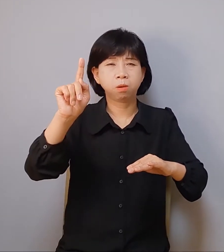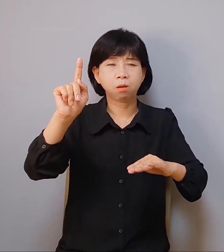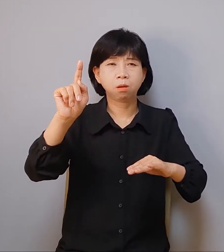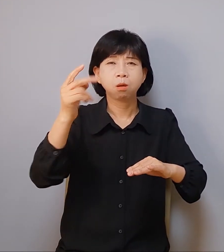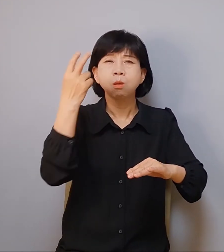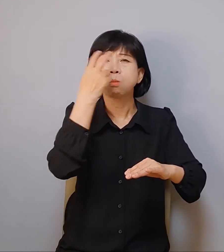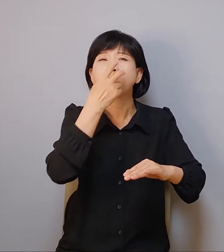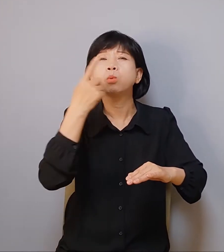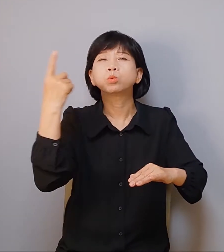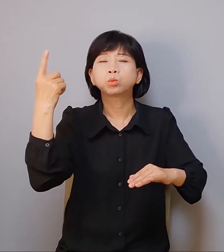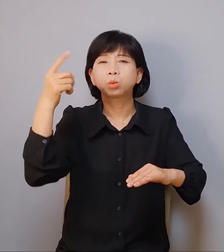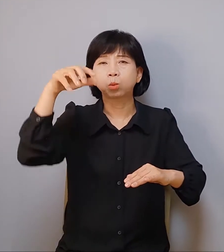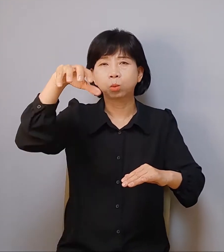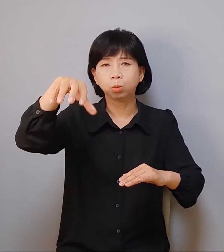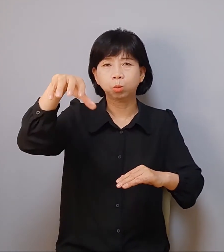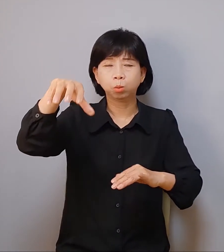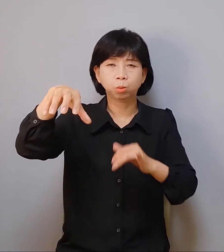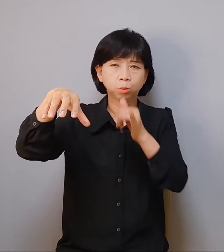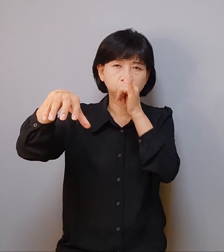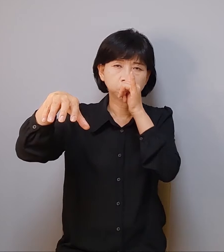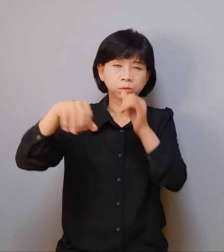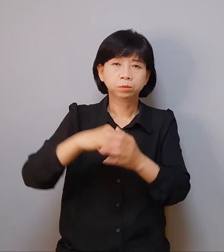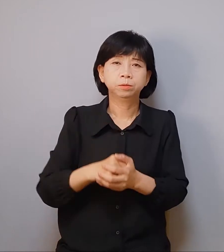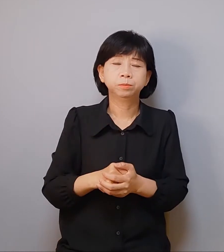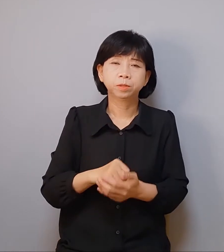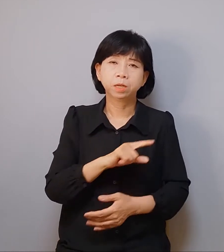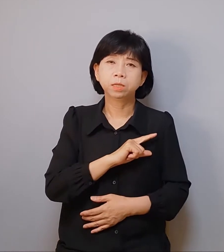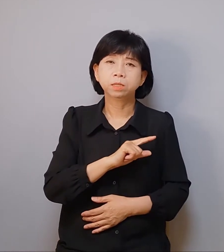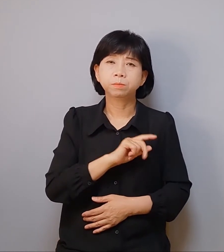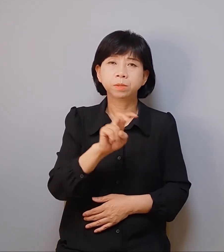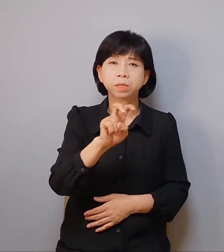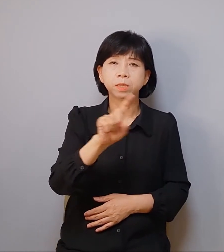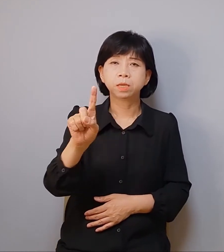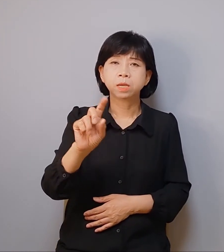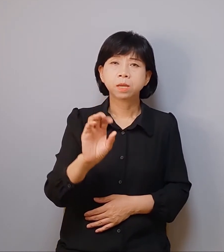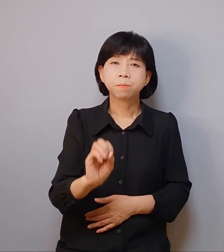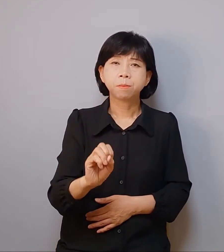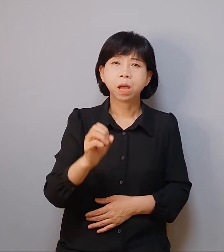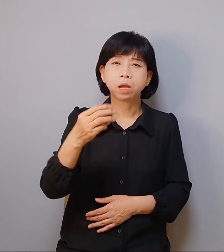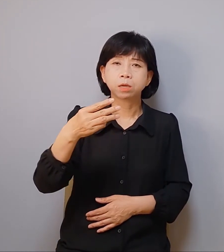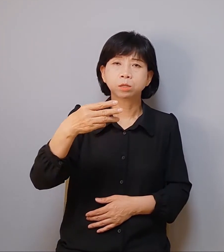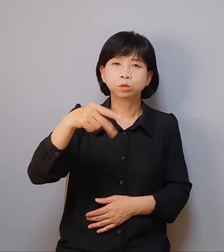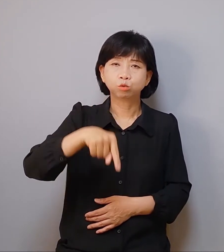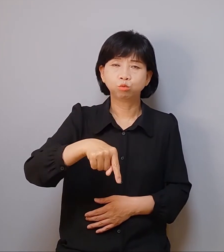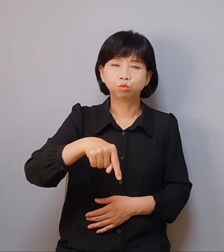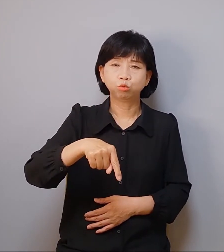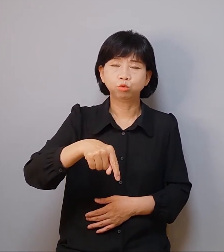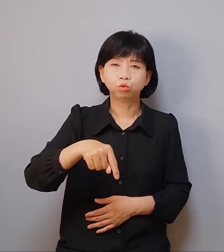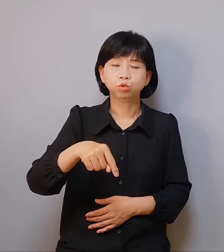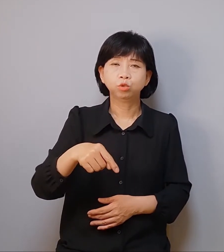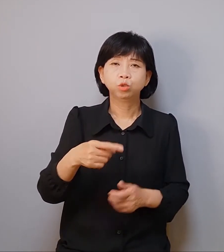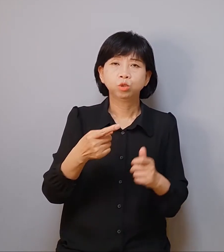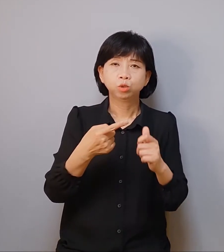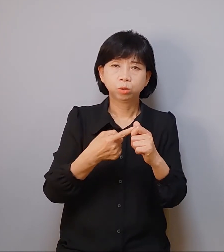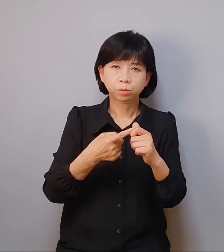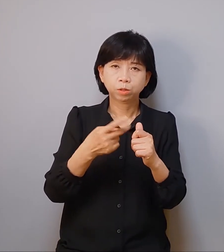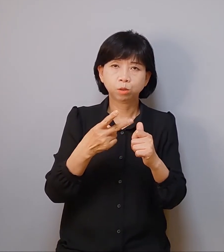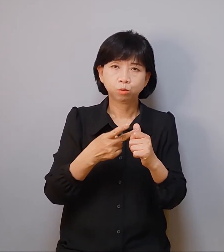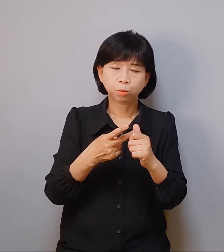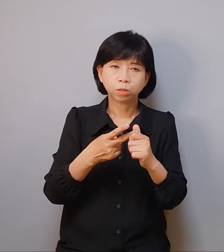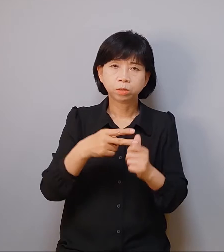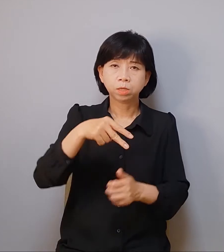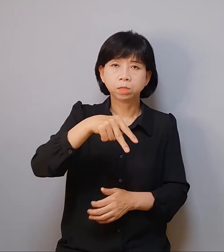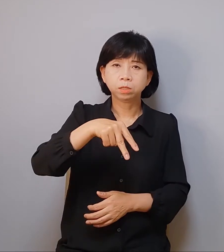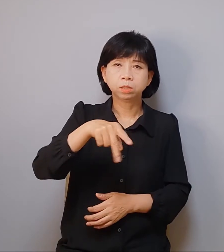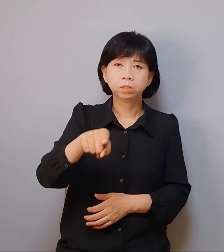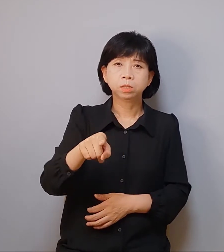있는 자리죠. 망루라고도 하고 또 초소 이렇게도 이야기할 수 있습니다. 지금 그